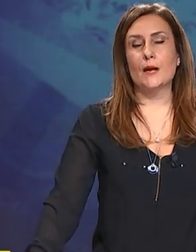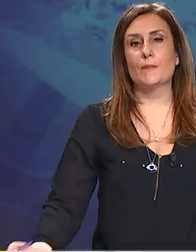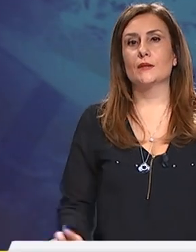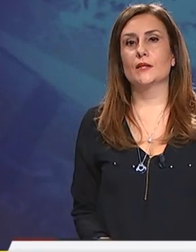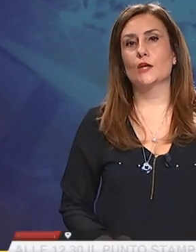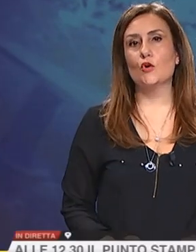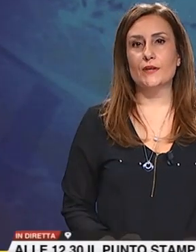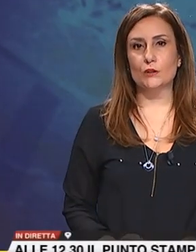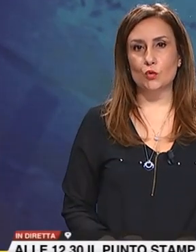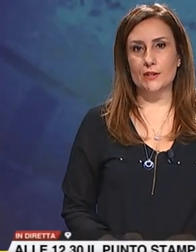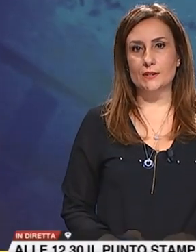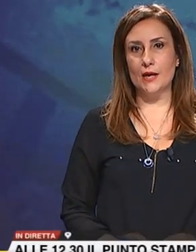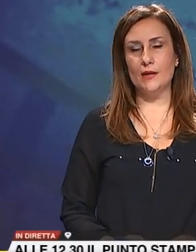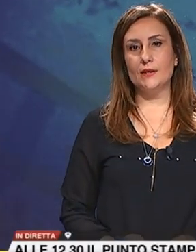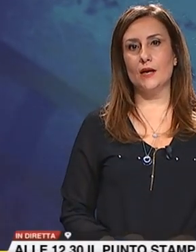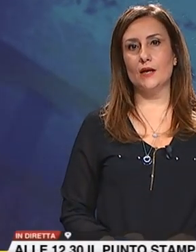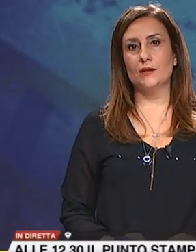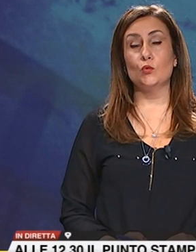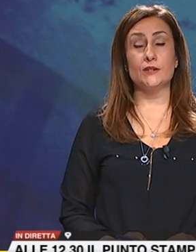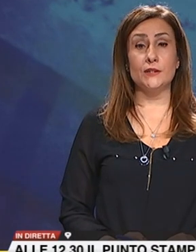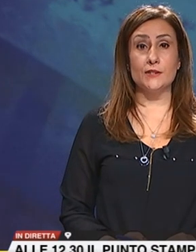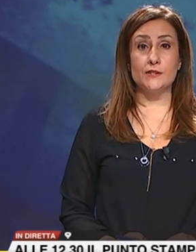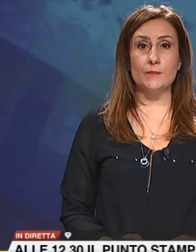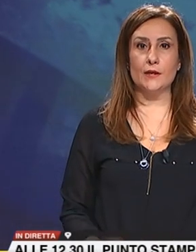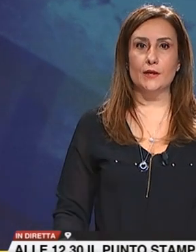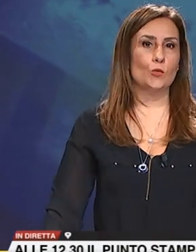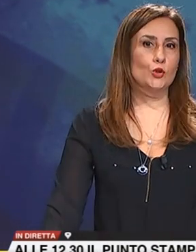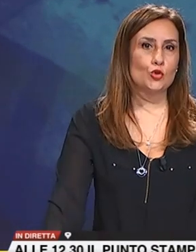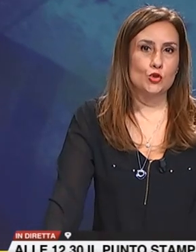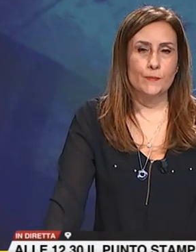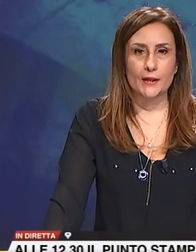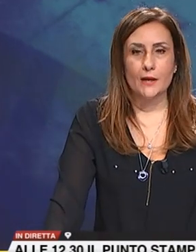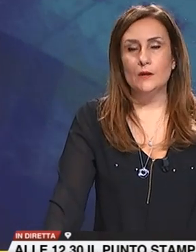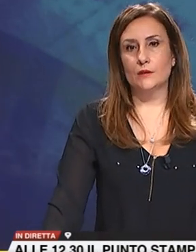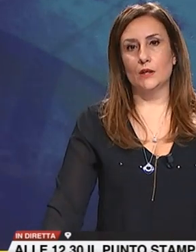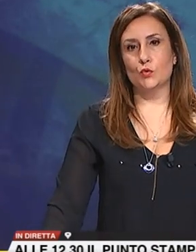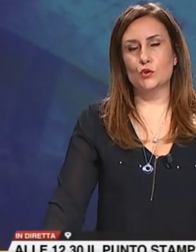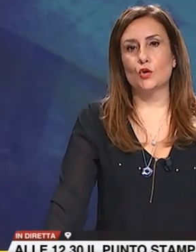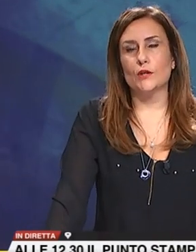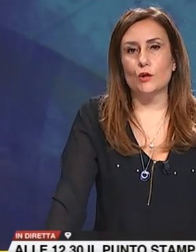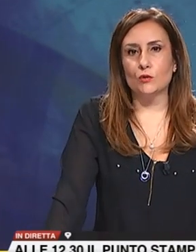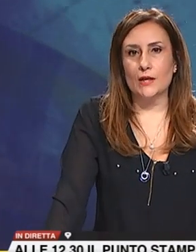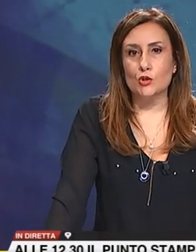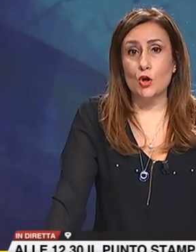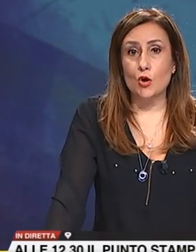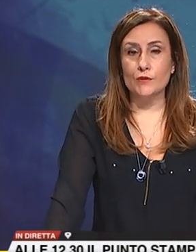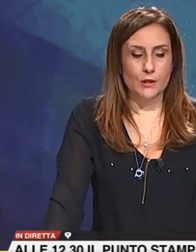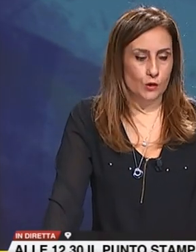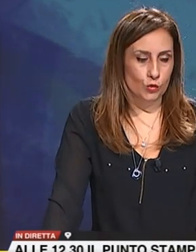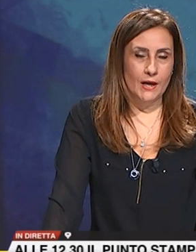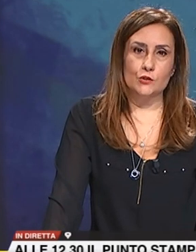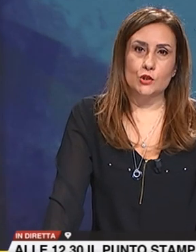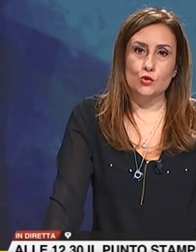conferenza stampa del governatore Zaia dall'unità di crisi di Marghera. Come ogni giorno si parlerà dell'evoluzione dei contagi